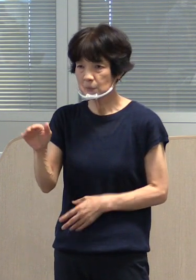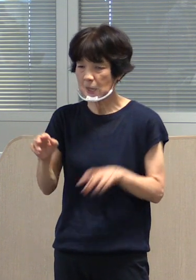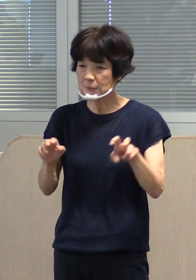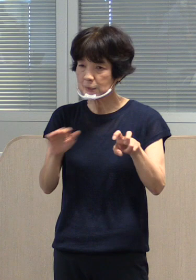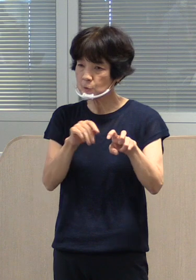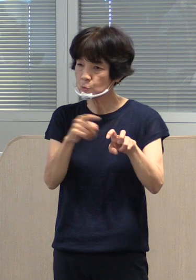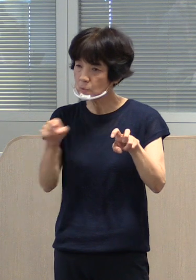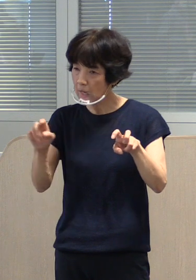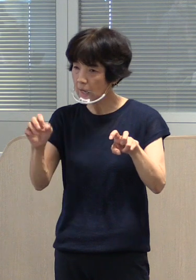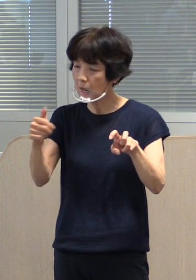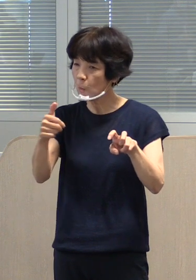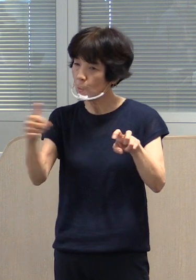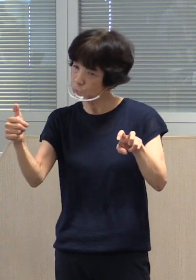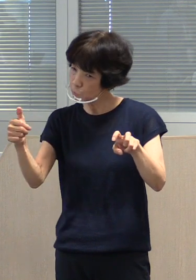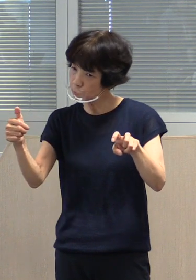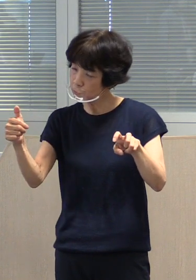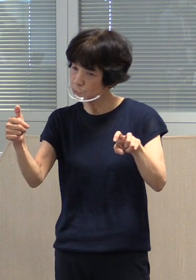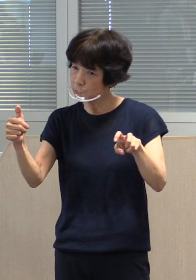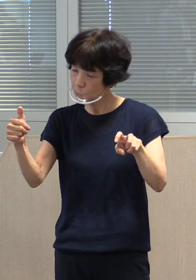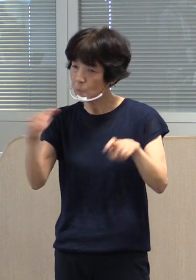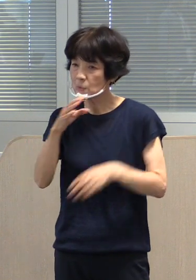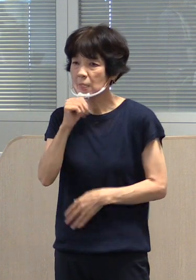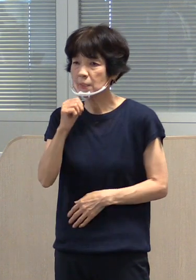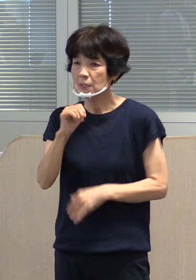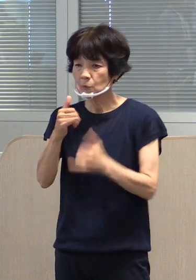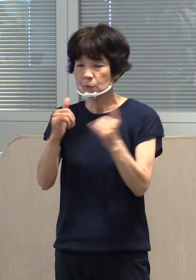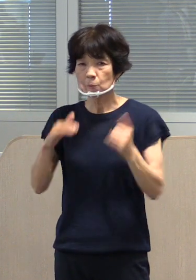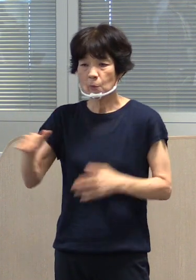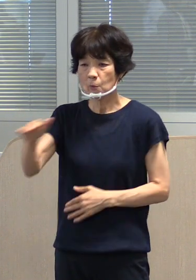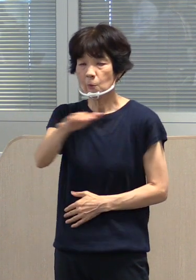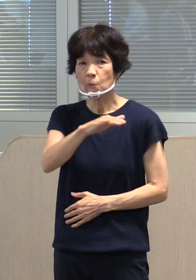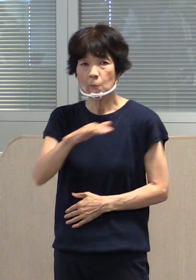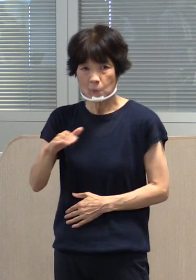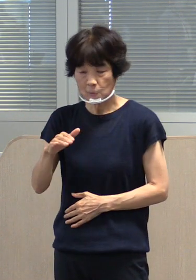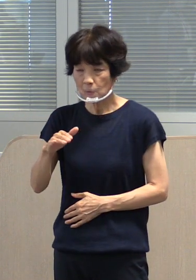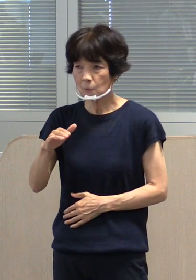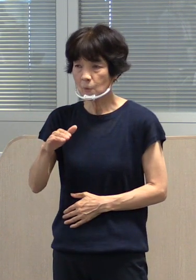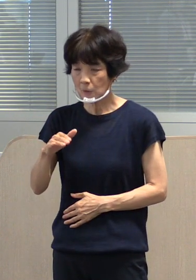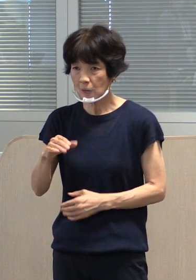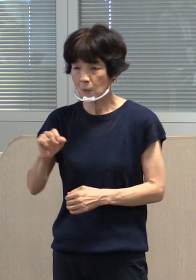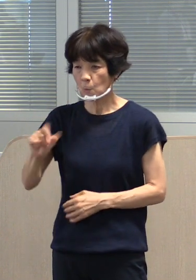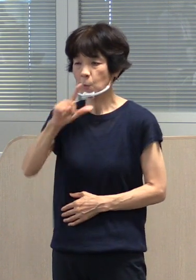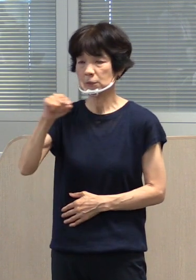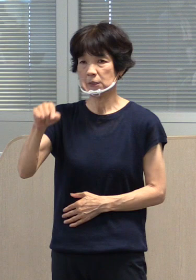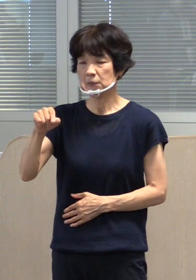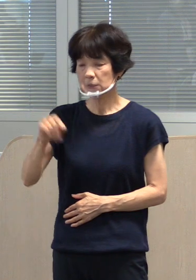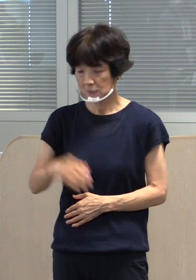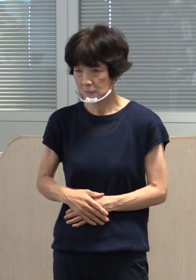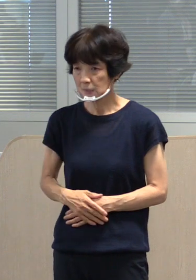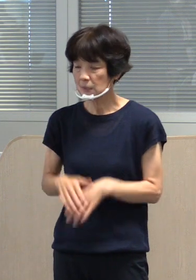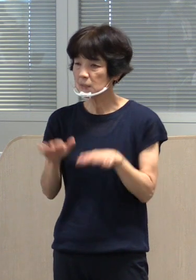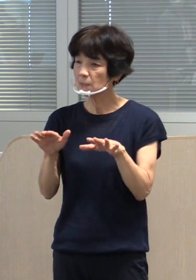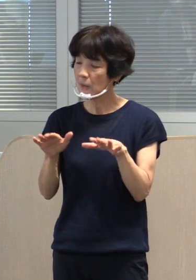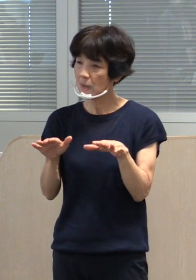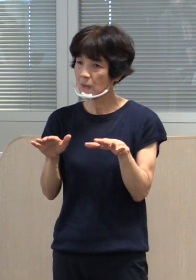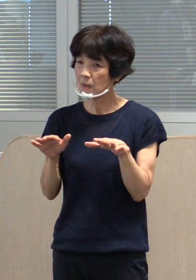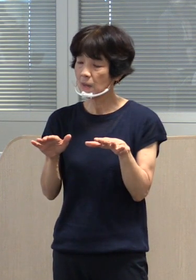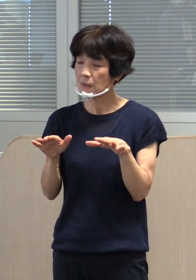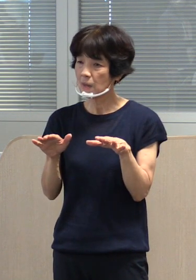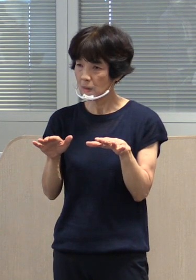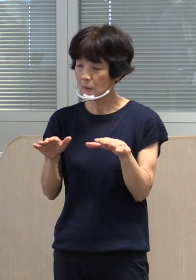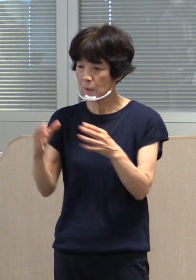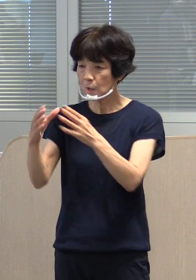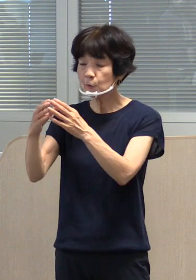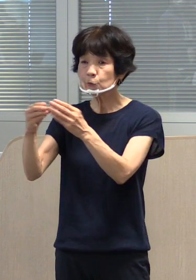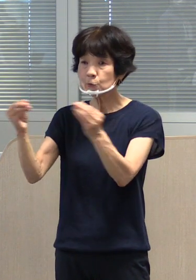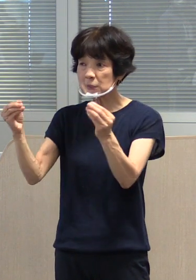代、2、3、4ですからやはり今ですね国から